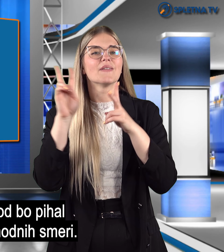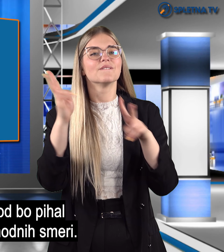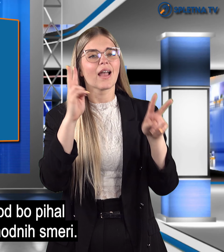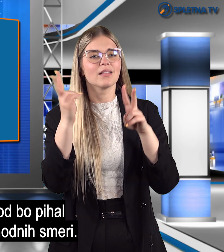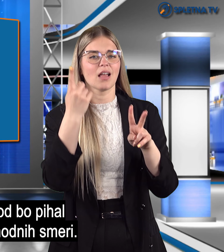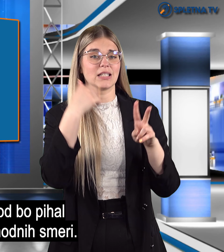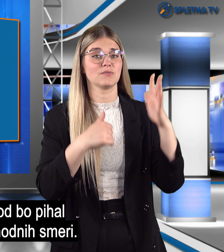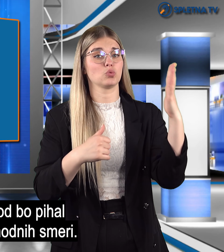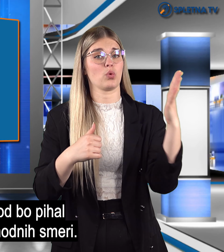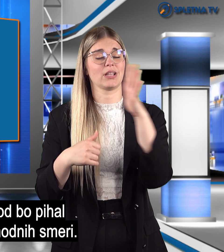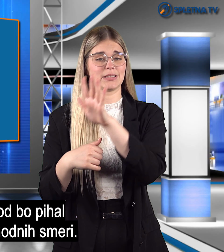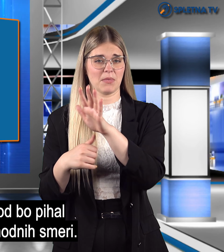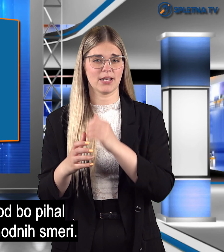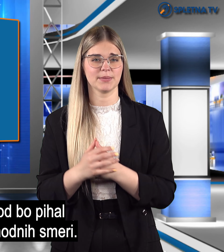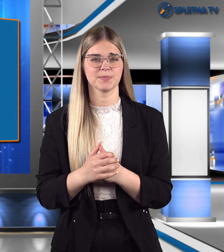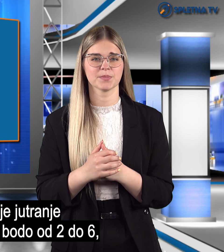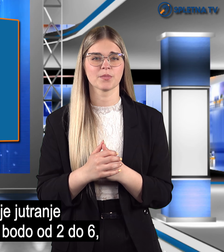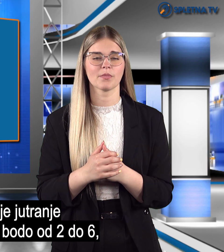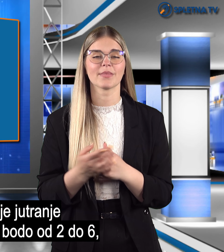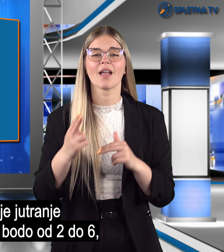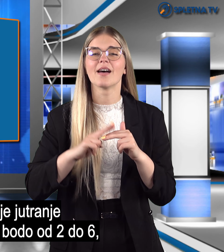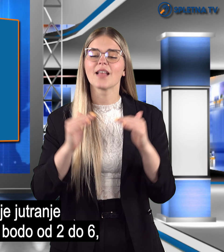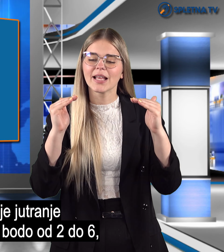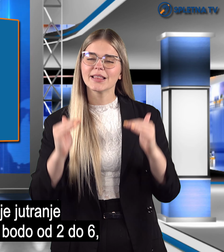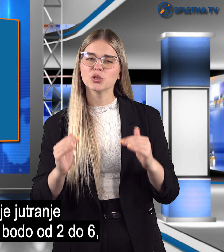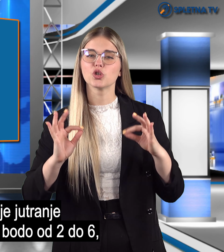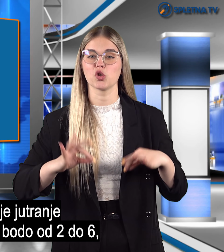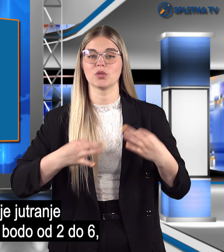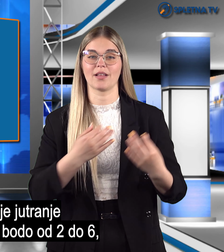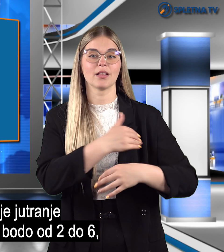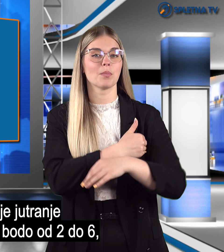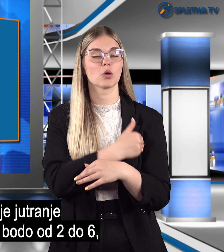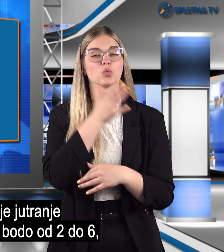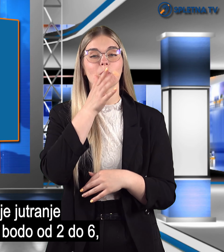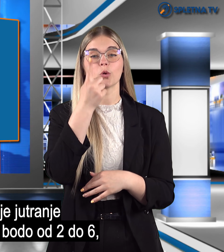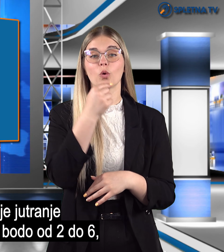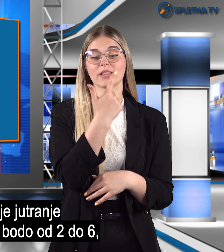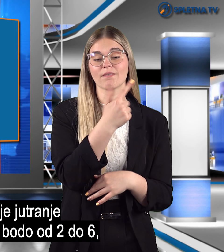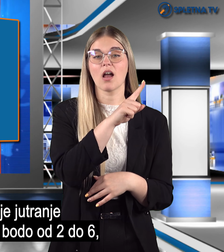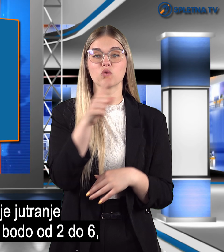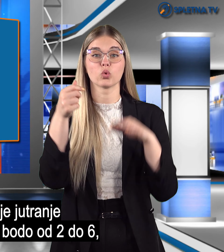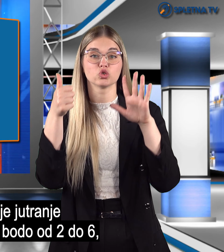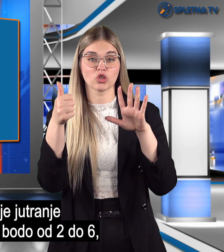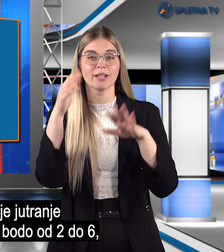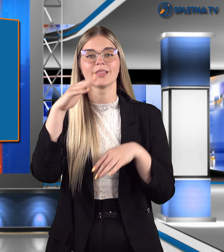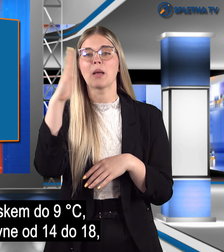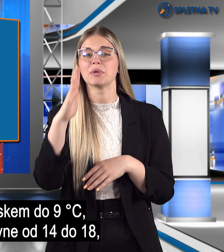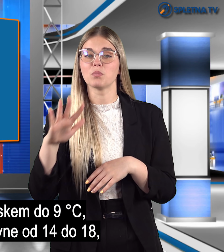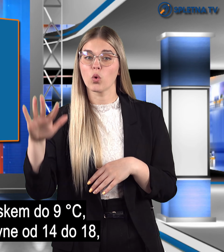veter vzhodnih smeri. Najnižje jutranje temperature bodo od 2 do 6, na Primorskem do